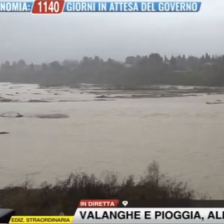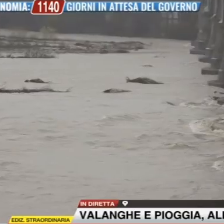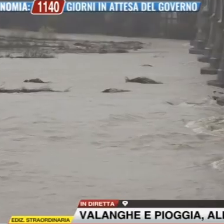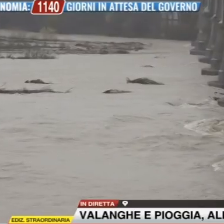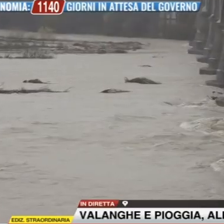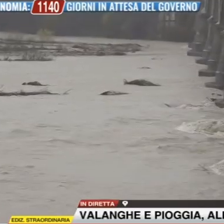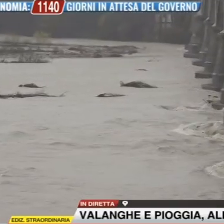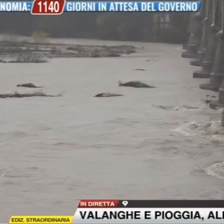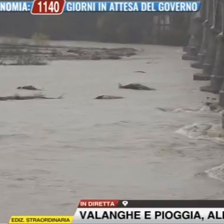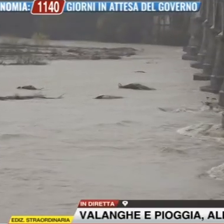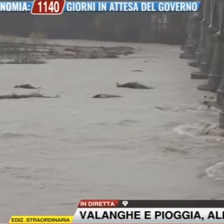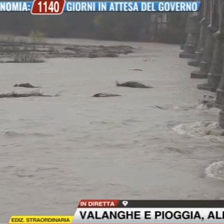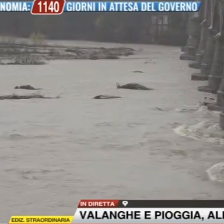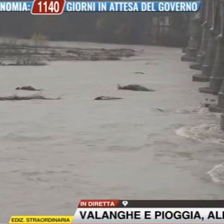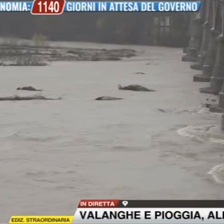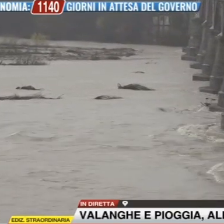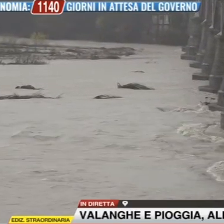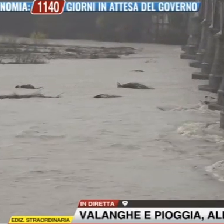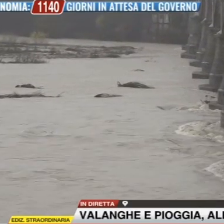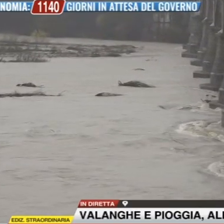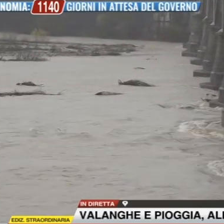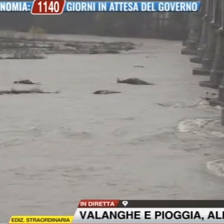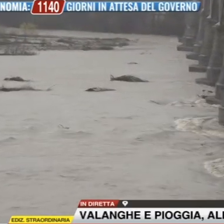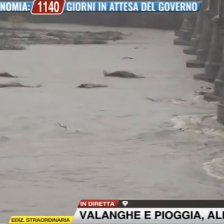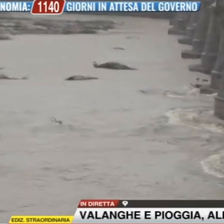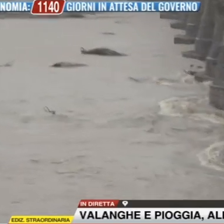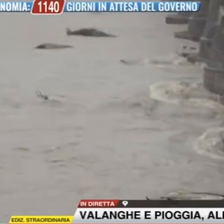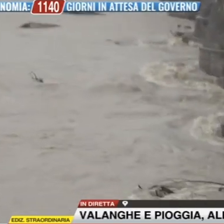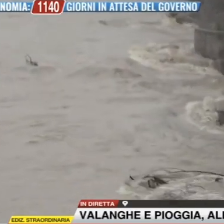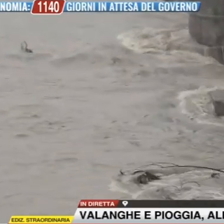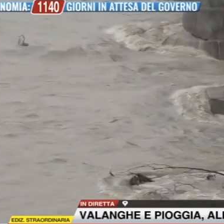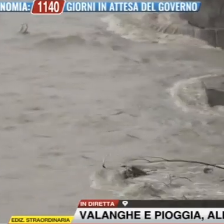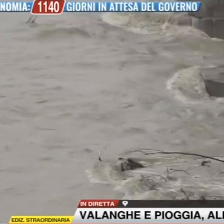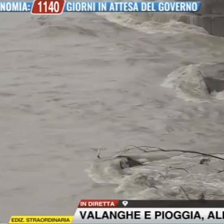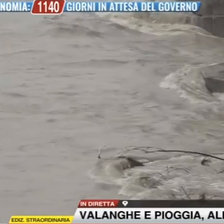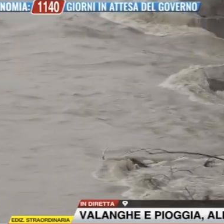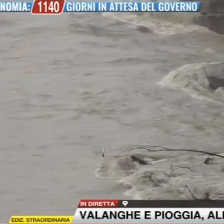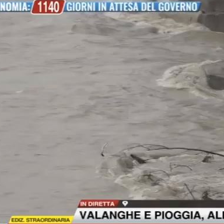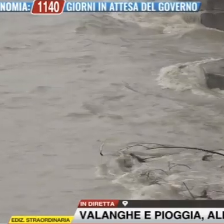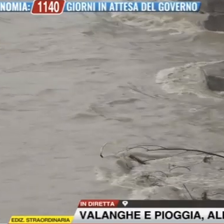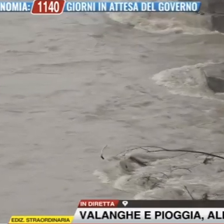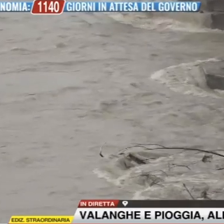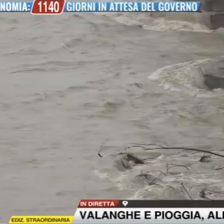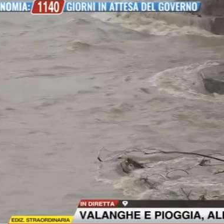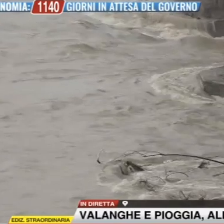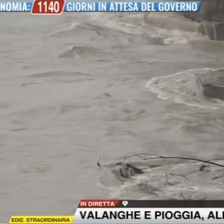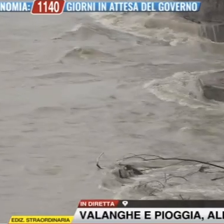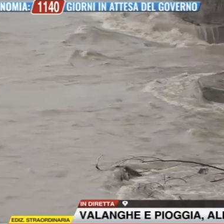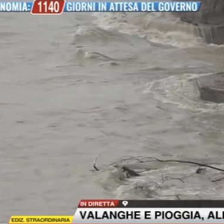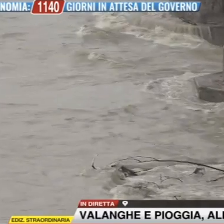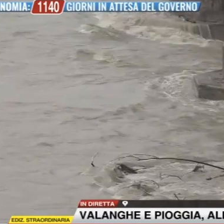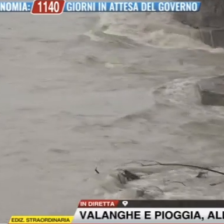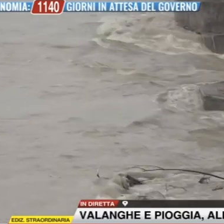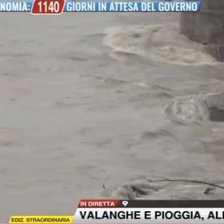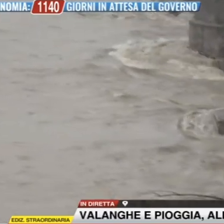montagna, e non solo nevicando, ma piovendo, e questo è un problema per il nostro territorio. Quindi la criticità sarà nel pomeriggio e nella notte. La criticità